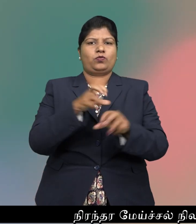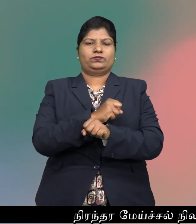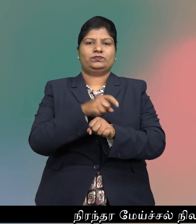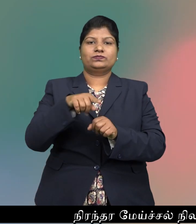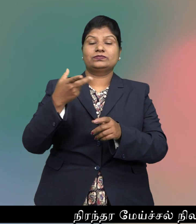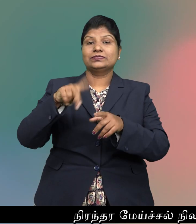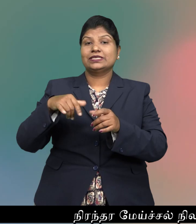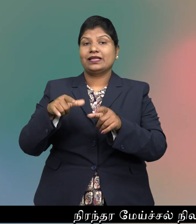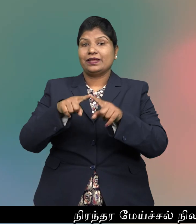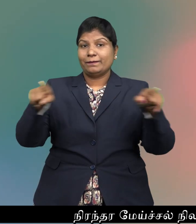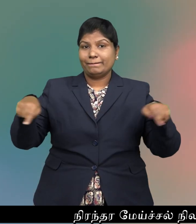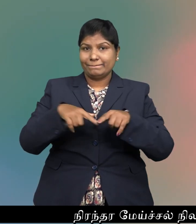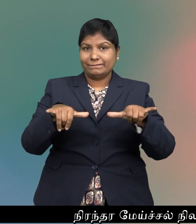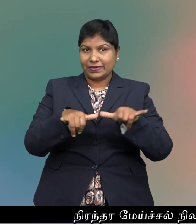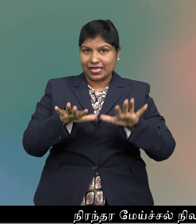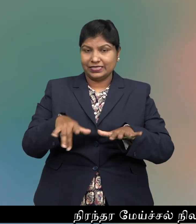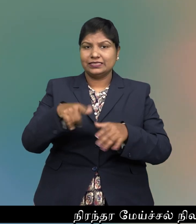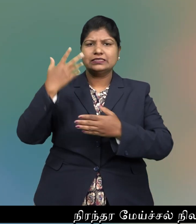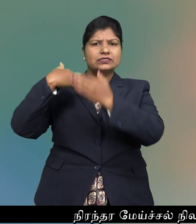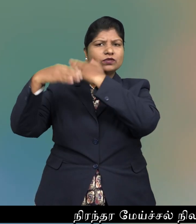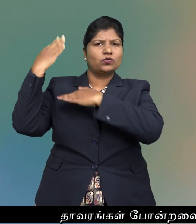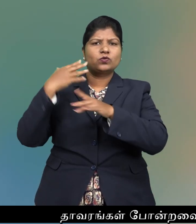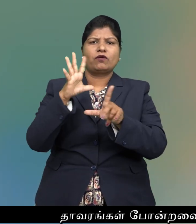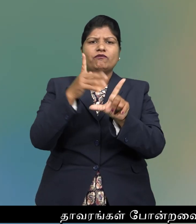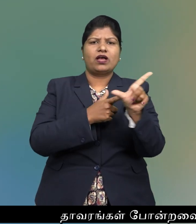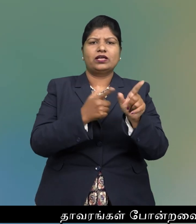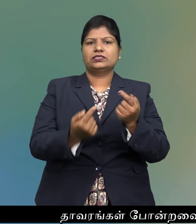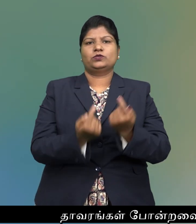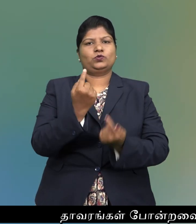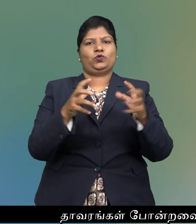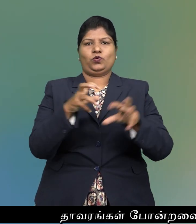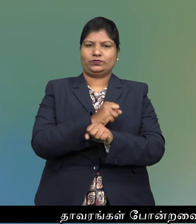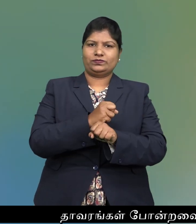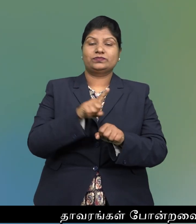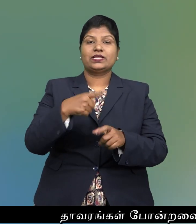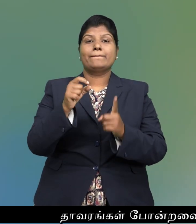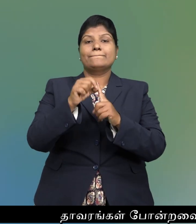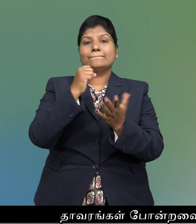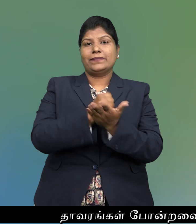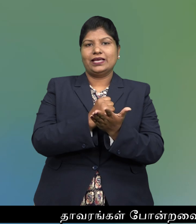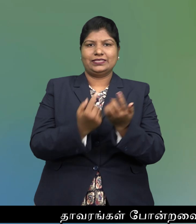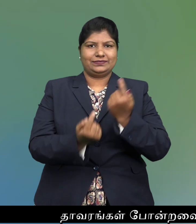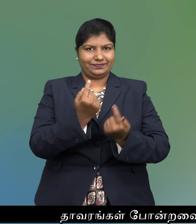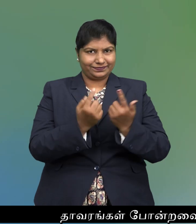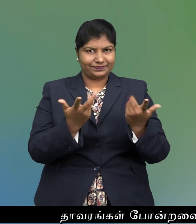நிலங்கள், காடுகள் மற்றும் இயற்கை தாவரங்கள் போன்றவை மற்ற பகுதிகளை உள்ளடக்கியது.